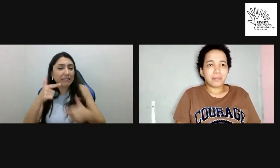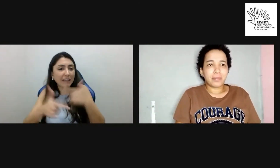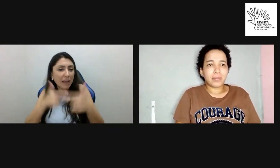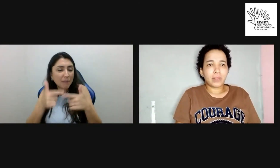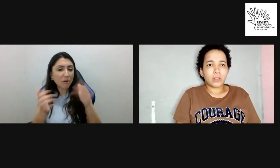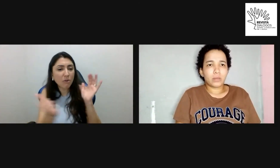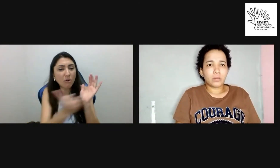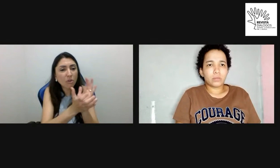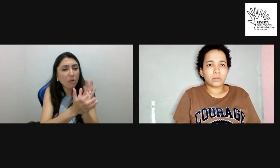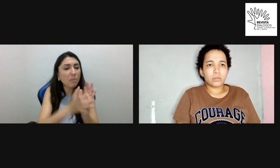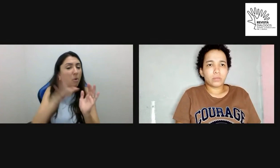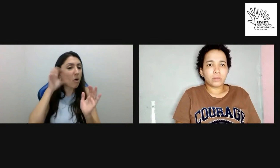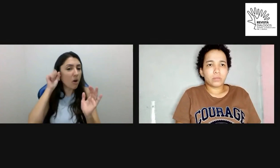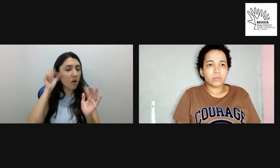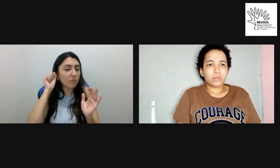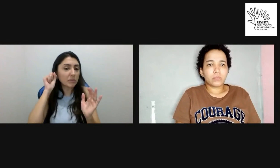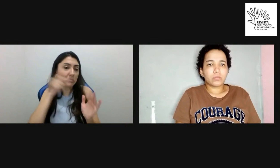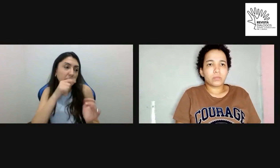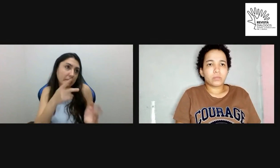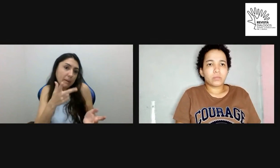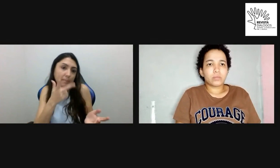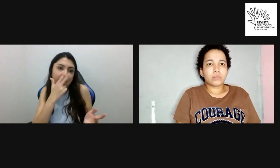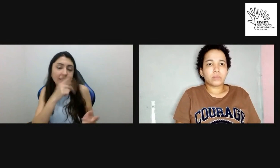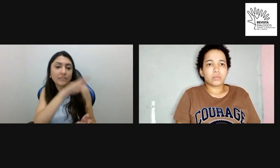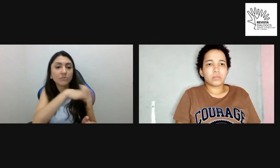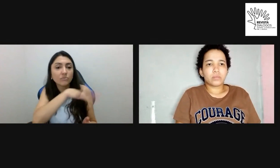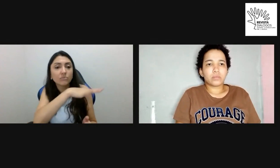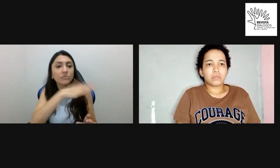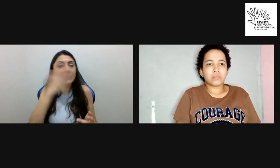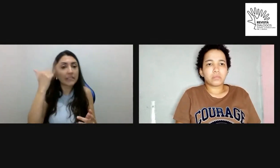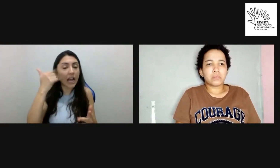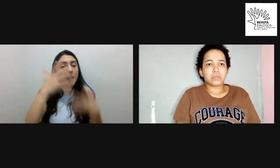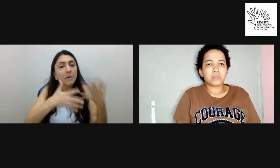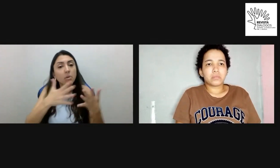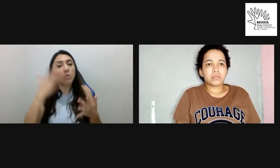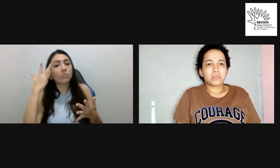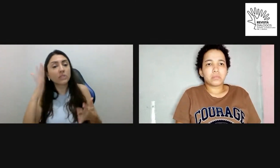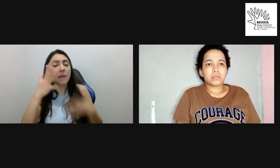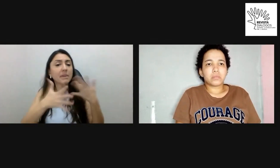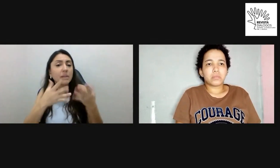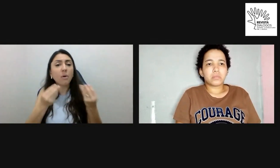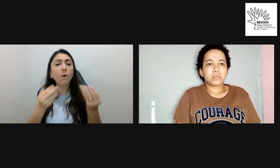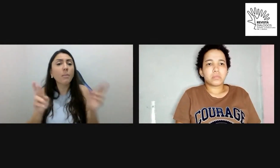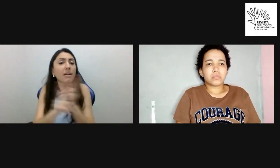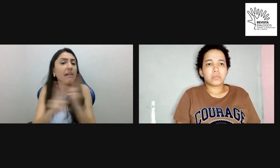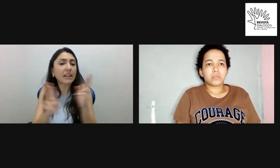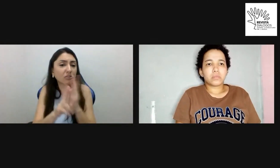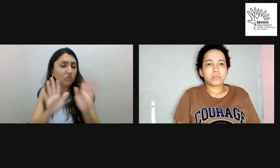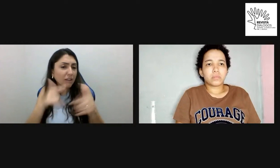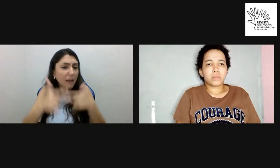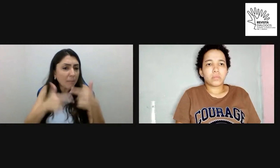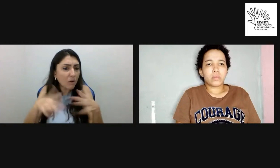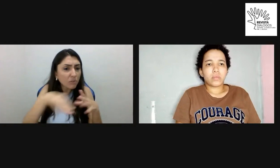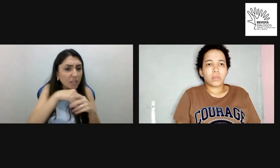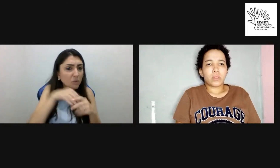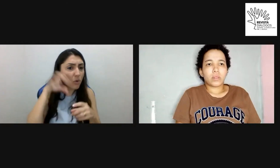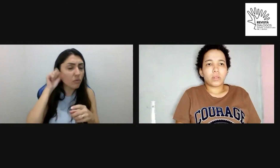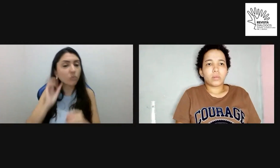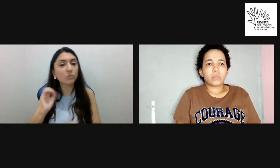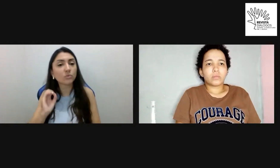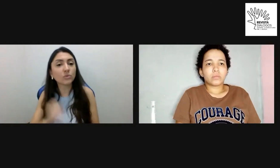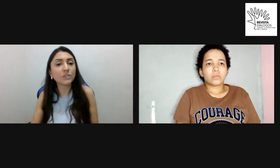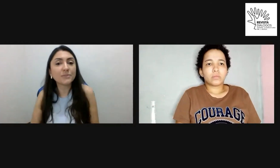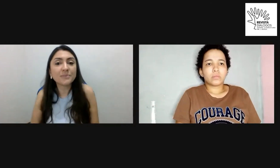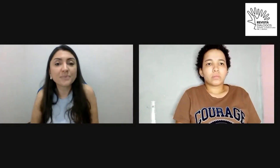Você já trabalhou nessa área com grupos de ouvintes? Eles sabiam Libras ou não? Como foi a relação entre vocês? Como foi trabalhar com eles?